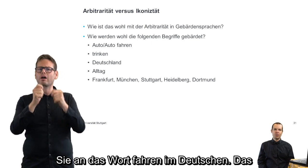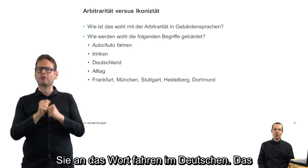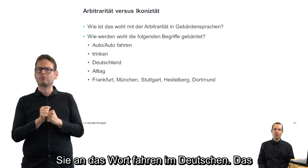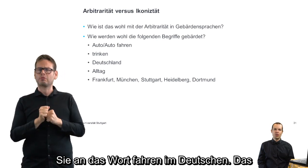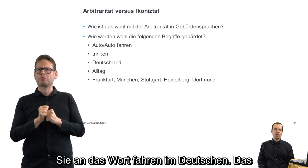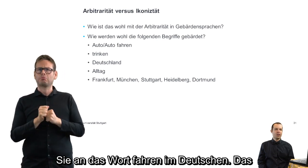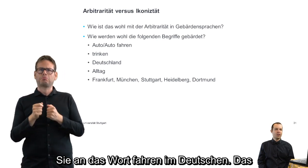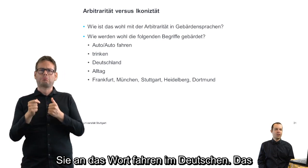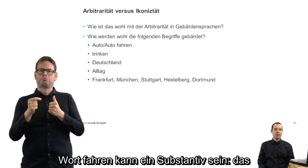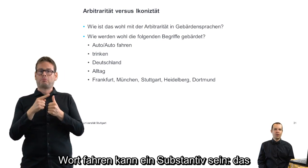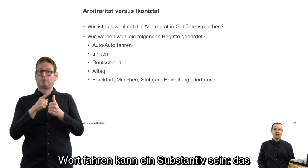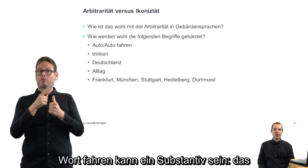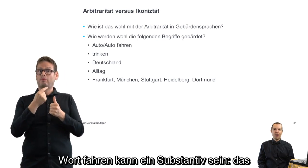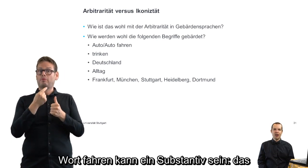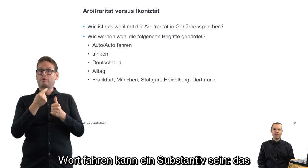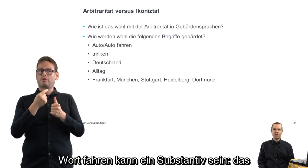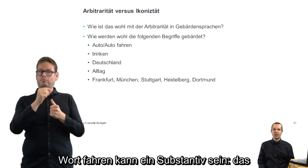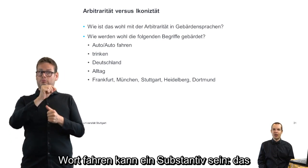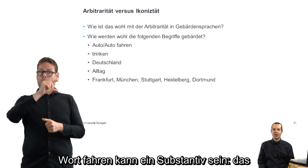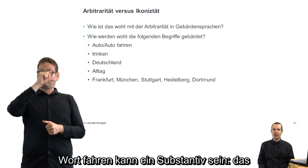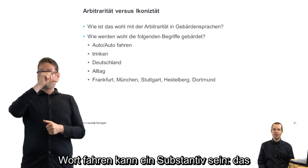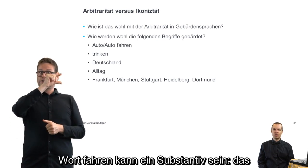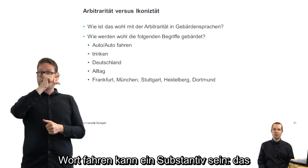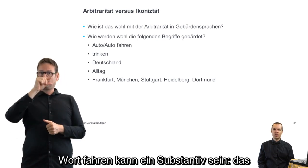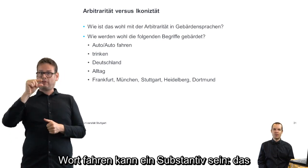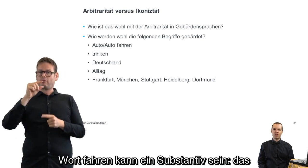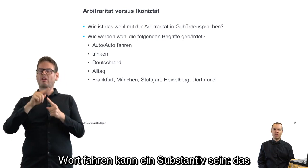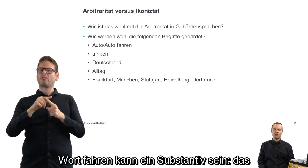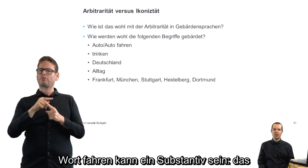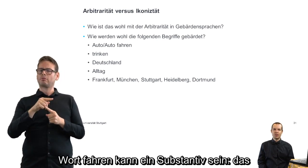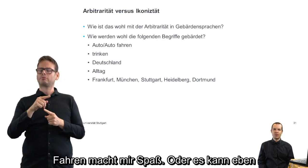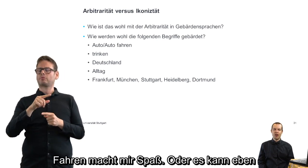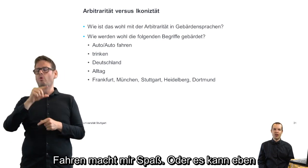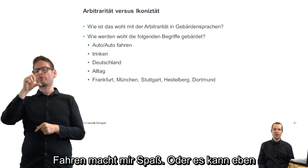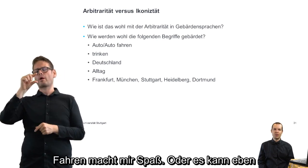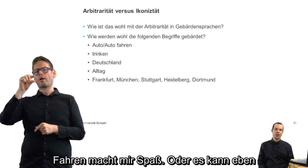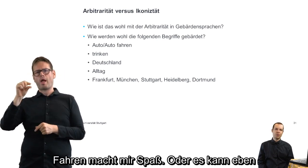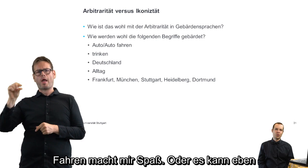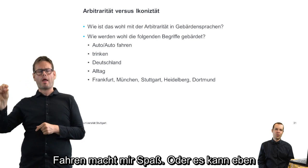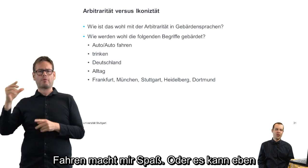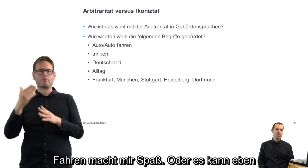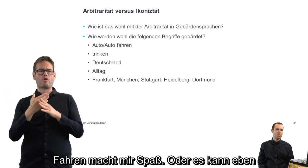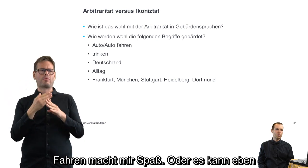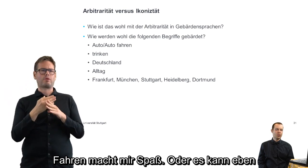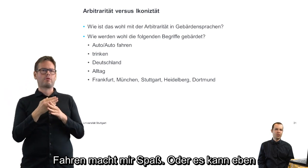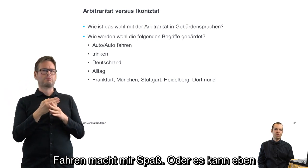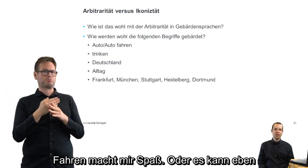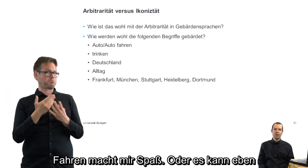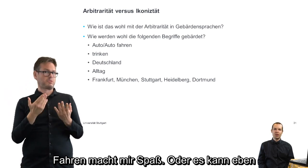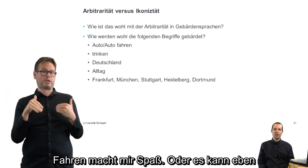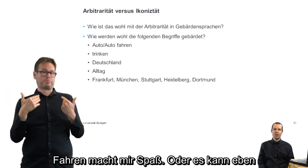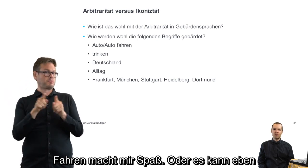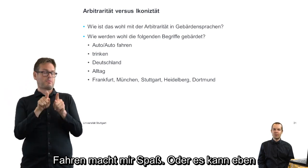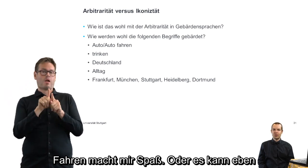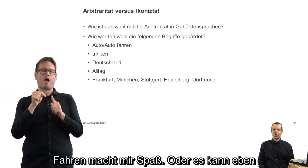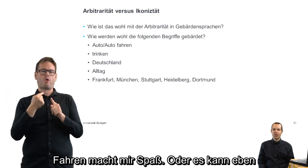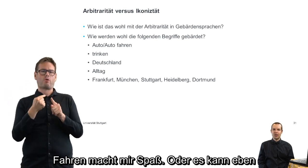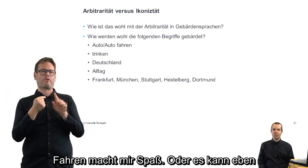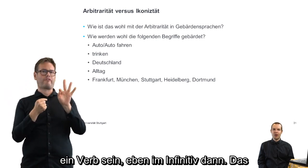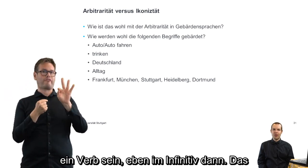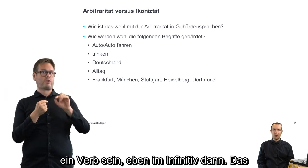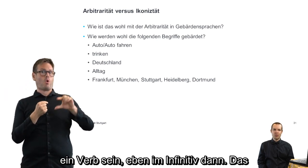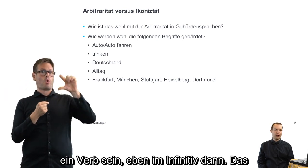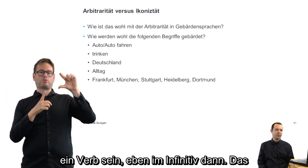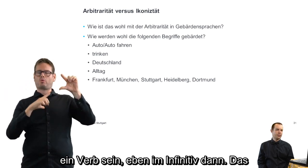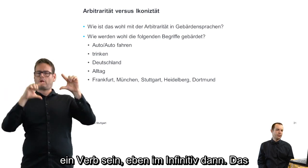Fahren im Deutschen. Das Wort Fahren kann ein Substantiv sein, das Fahren macht mir Spaß oder es